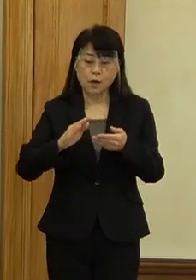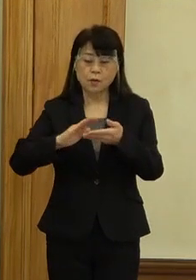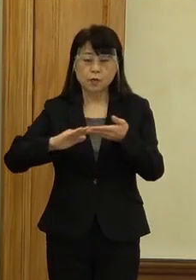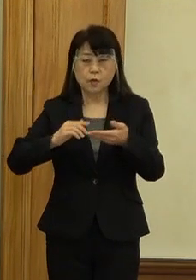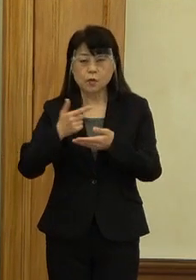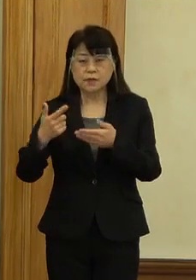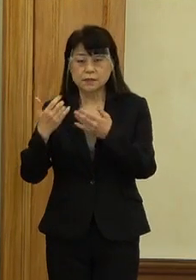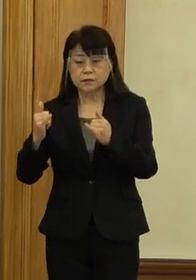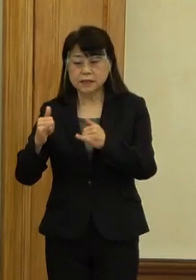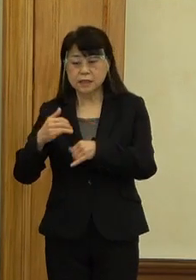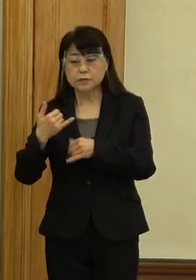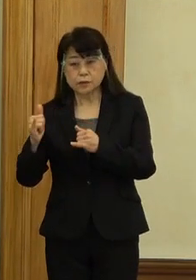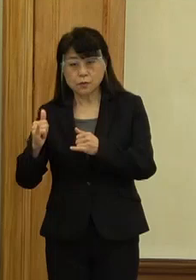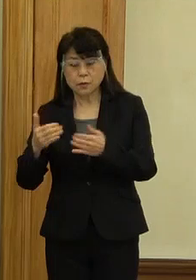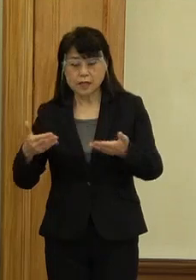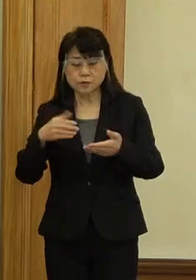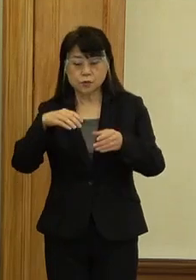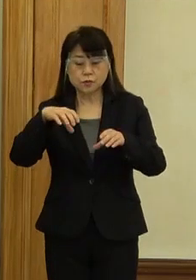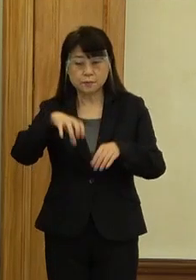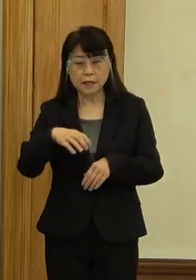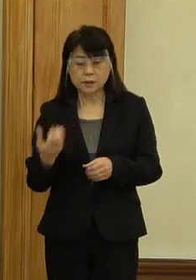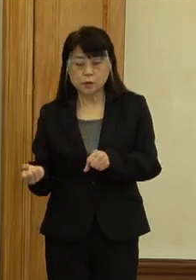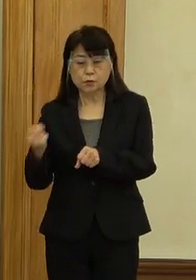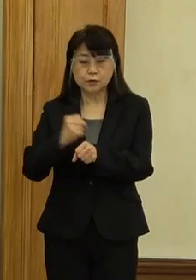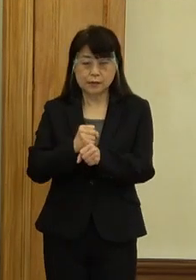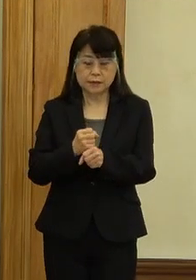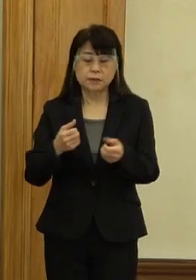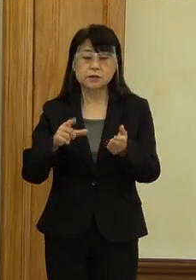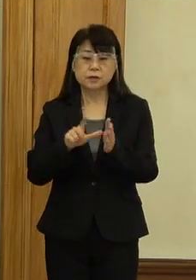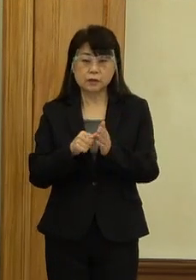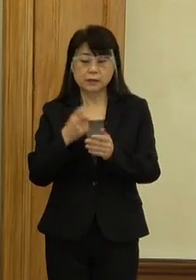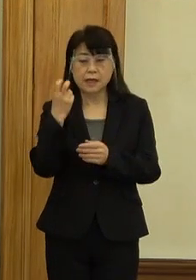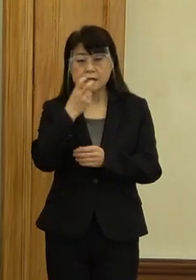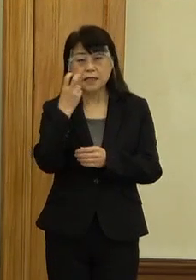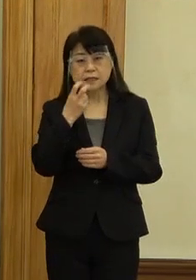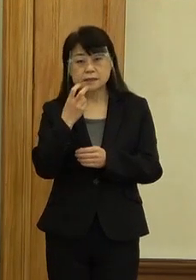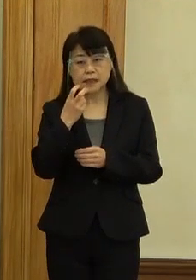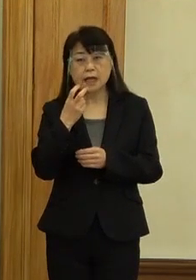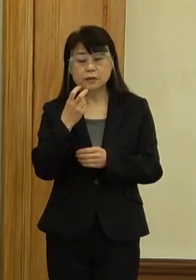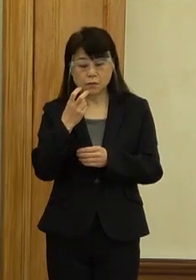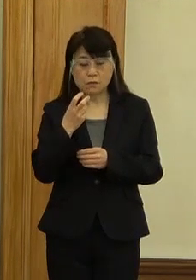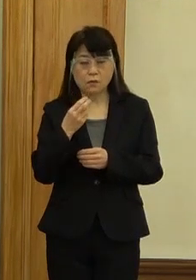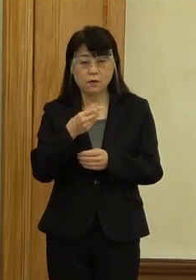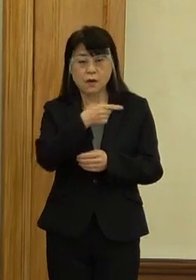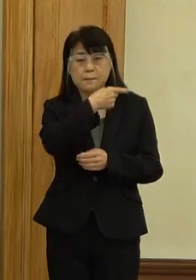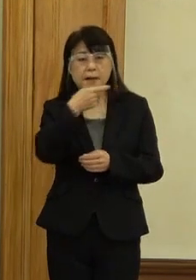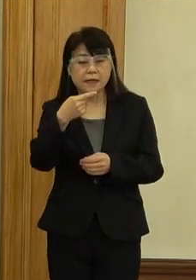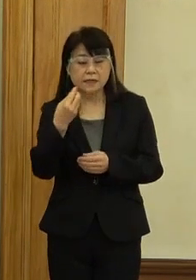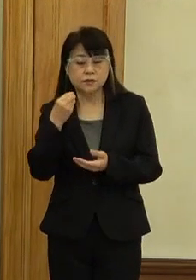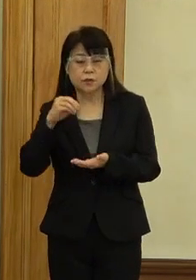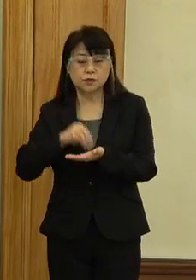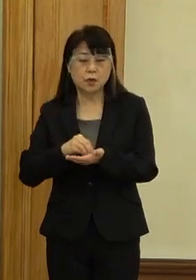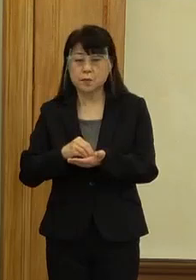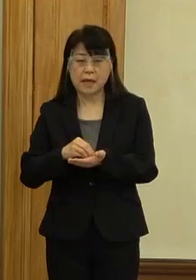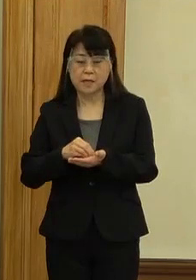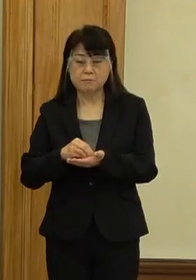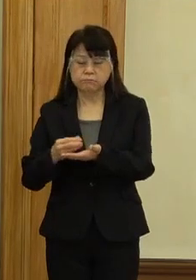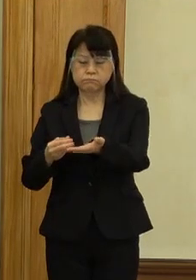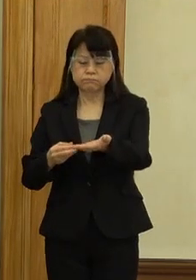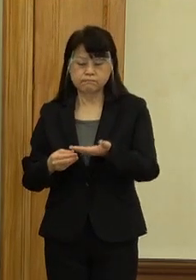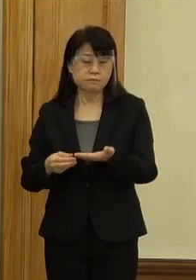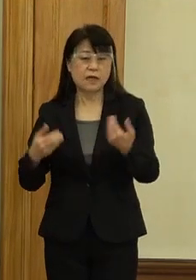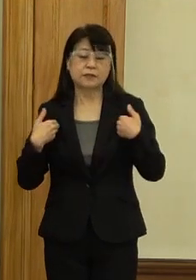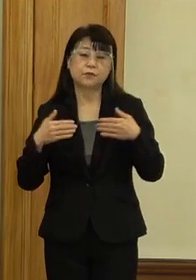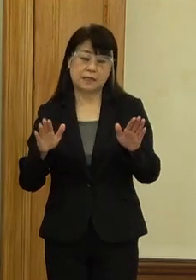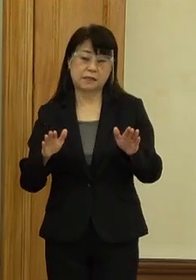の方が職場復帰される際に検査による陰性証明は必要ありません。従業員に陰性